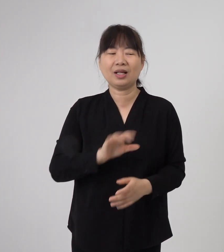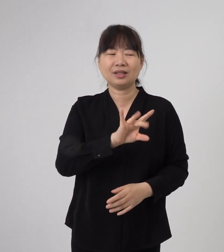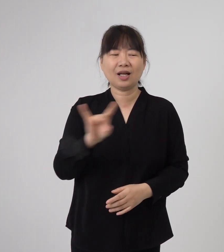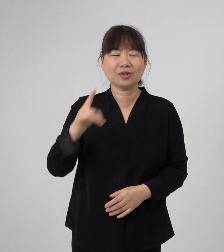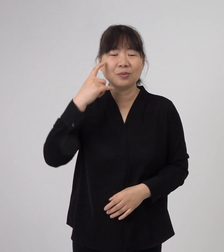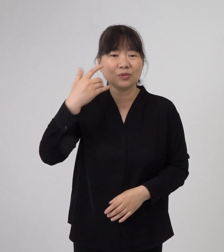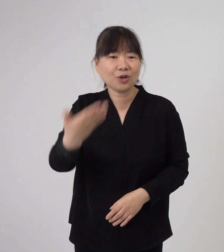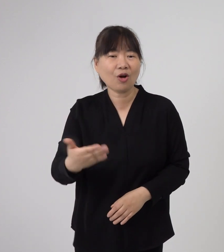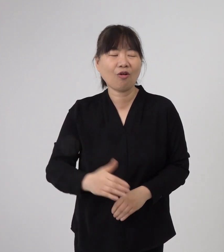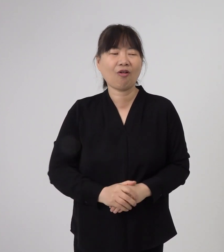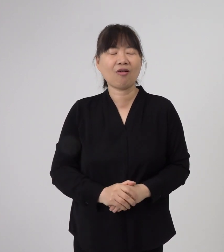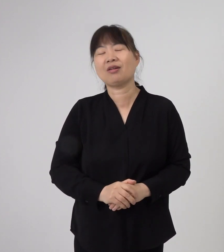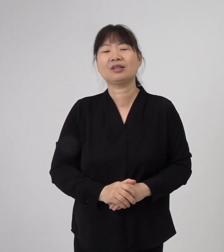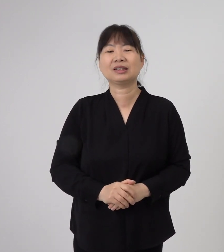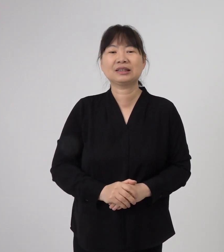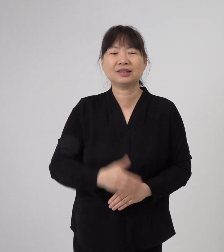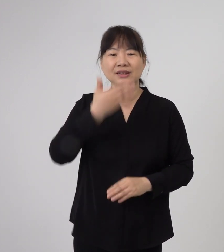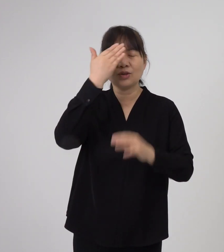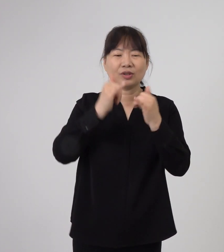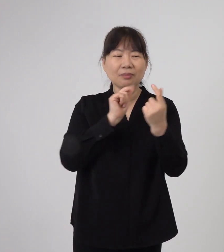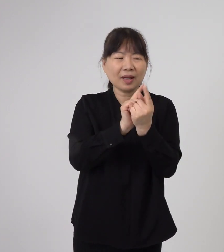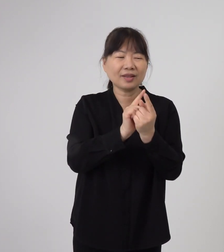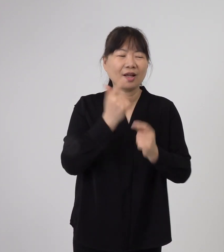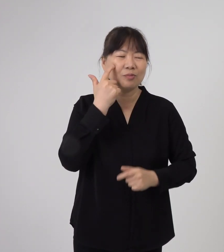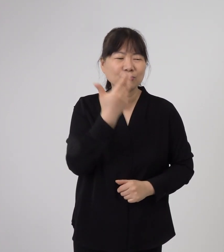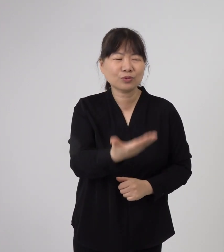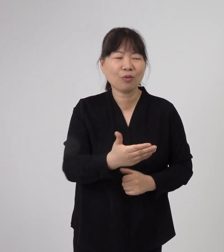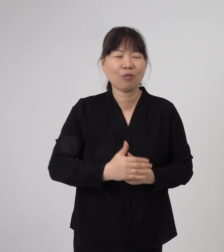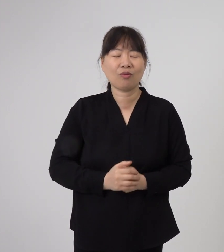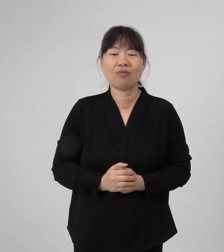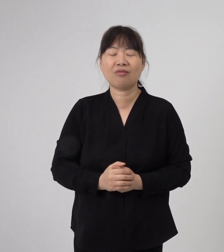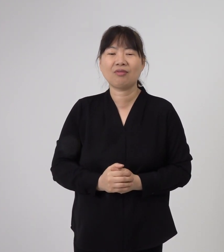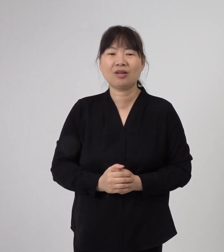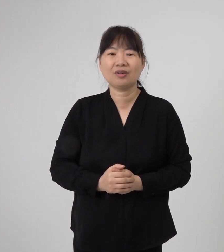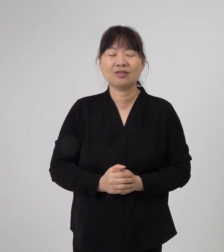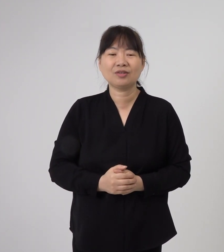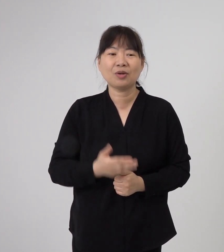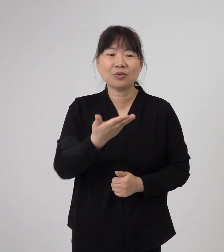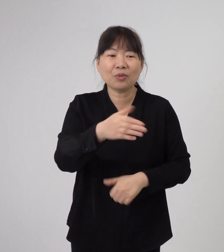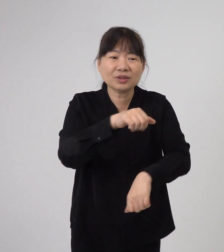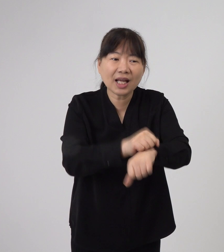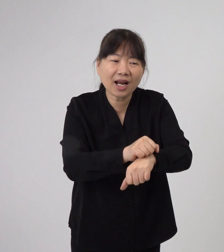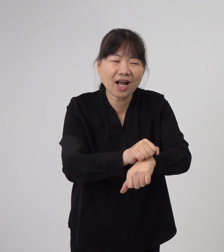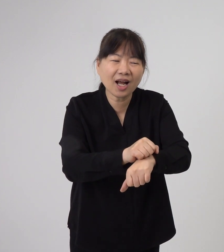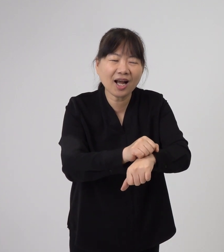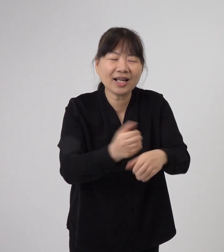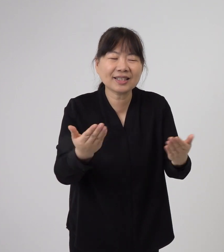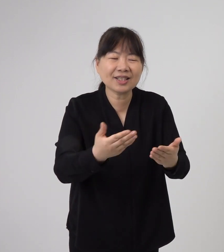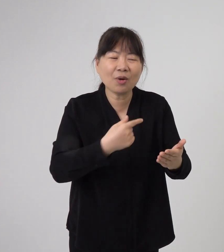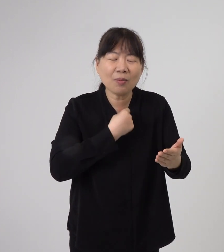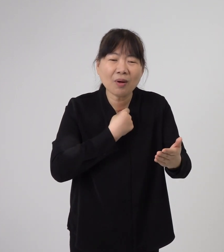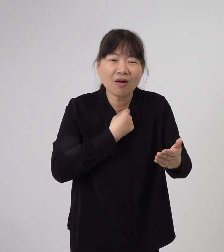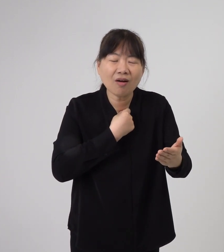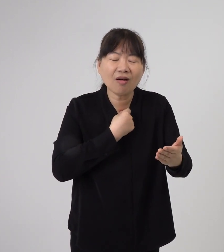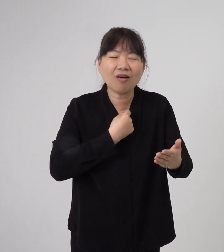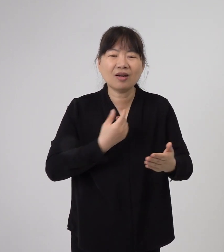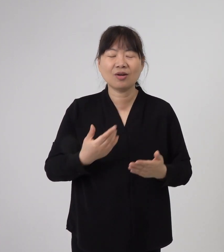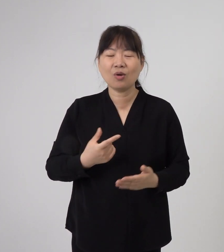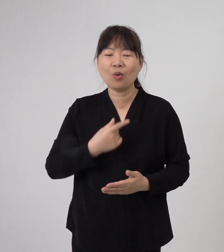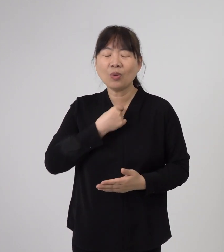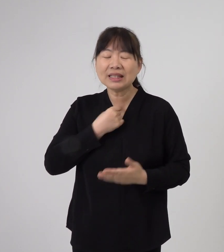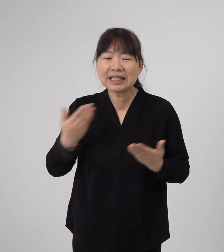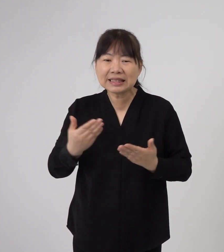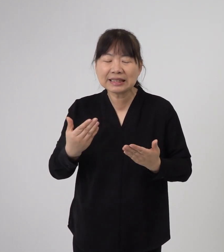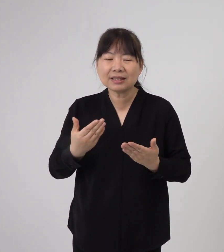또 청년들을 만나면 그런 얘기를 해요. 넌 네가 잘하는 걸 하면서 살고 싶니? 하고 싶은 걸 하면서 살고